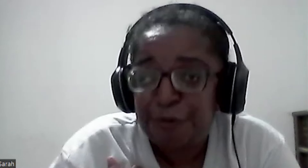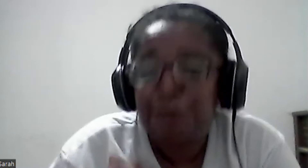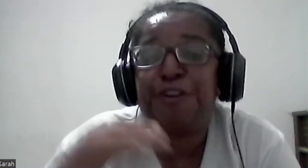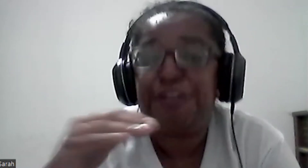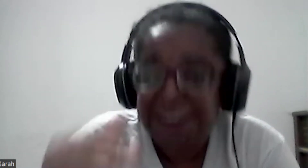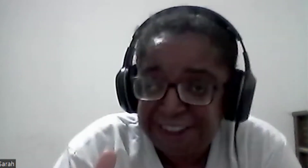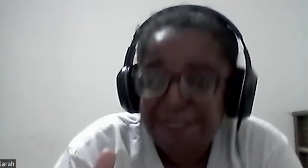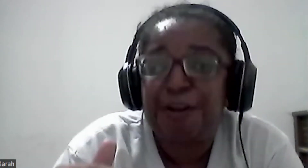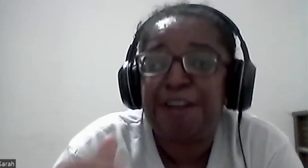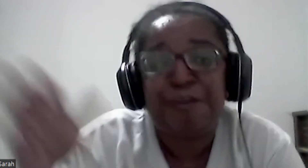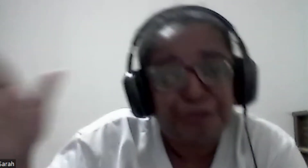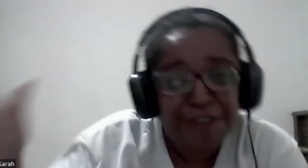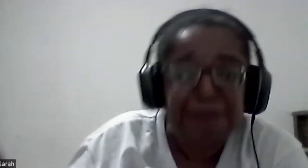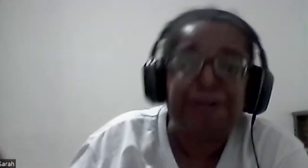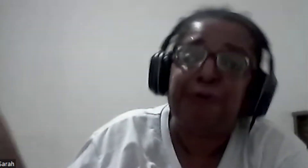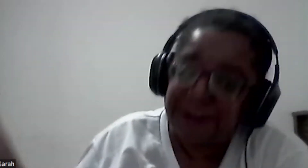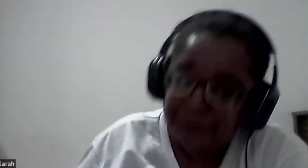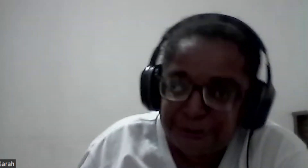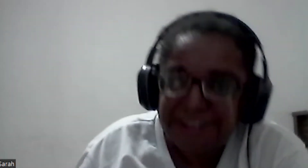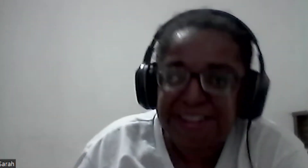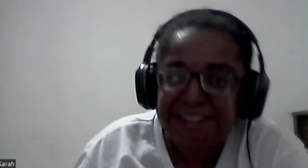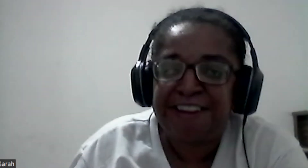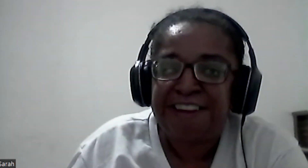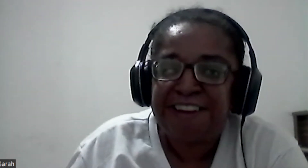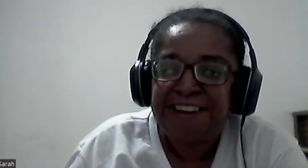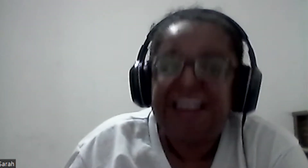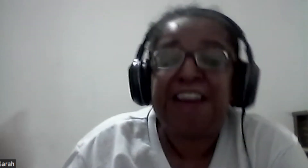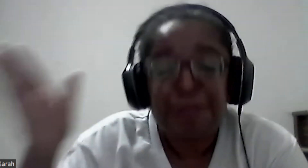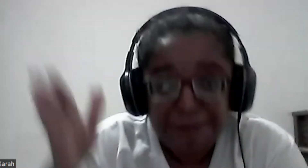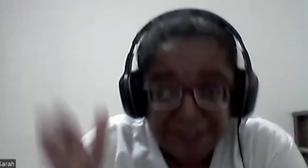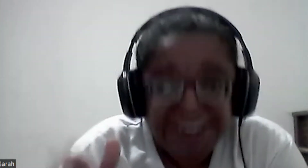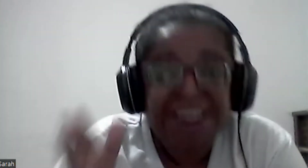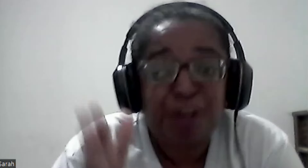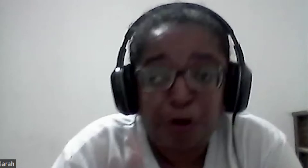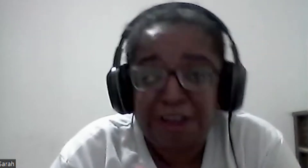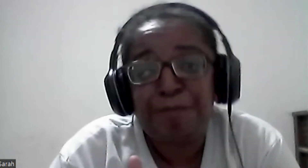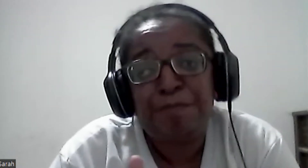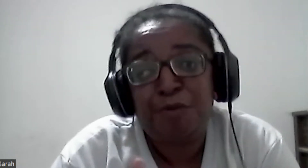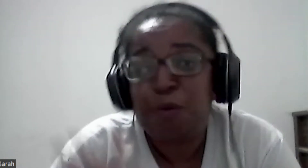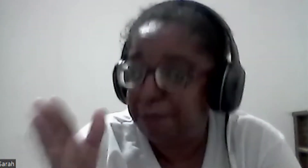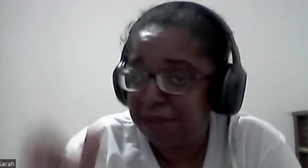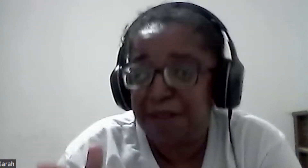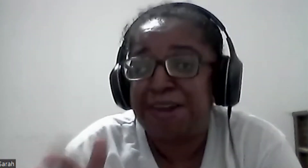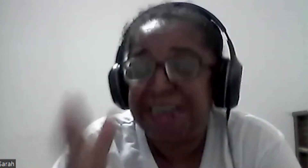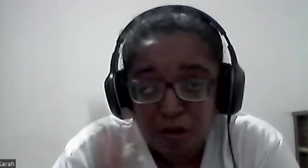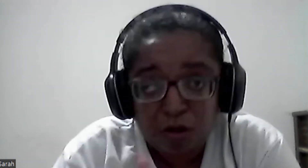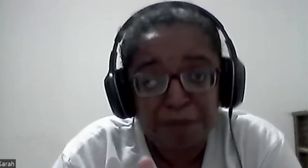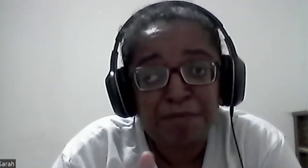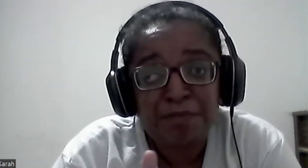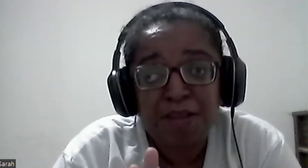quando eu chegar na escola, e se meu filho quebrar alguma coisa, a Volto aqui, responsabilidade é né? da escola. Não é minha, não, é da escola. E